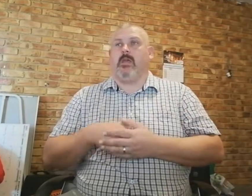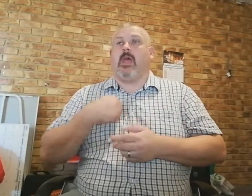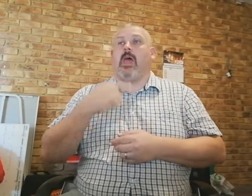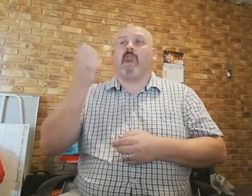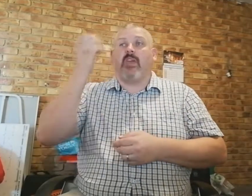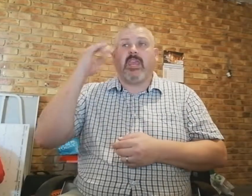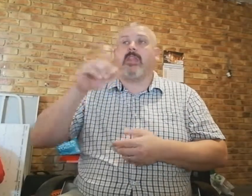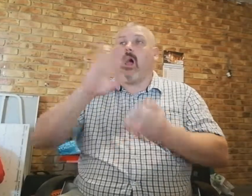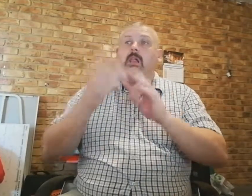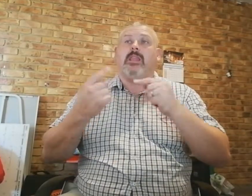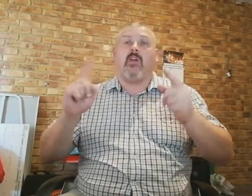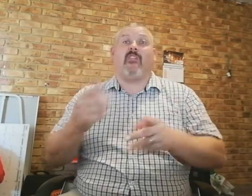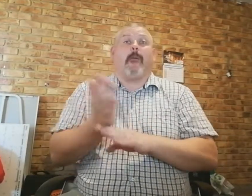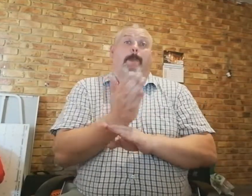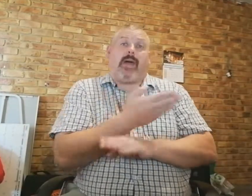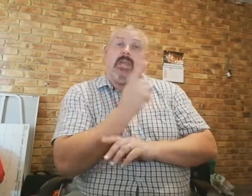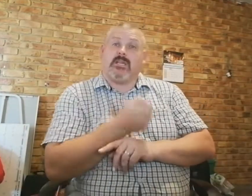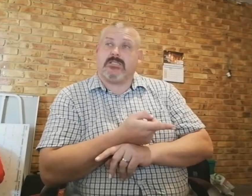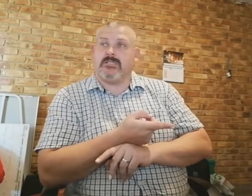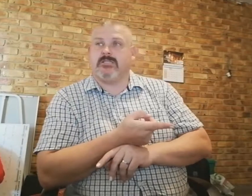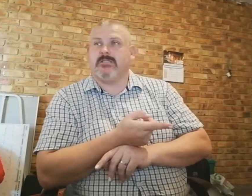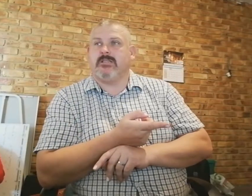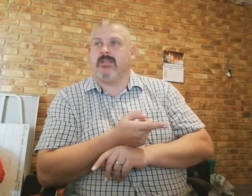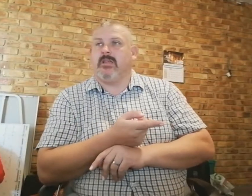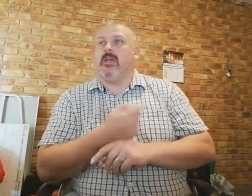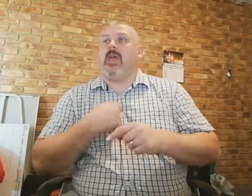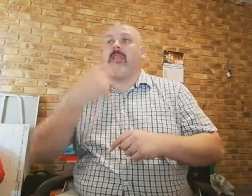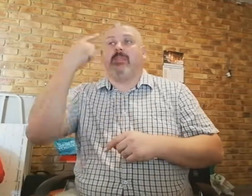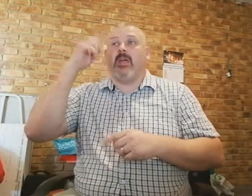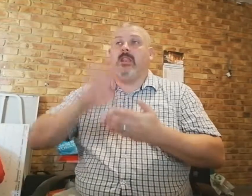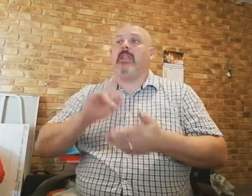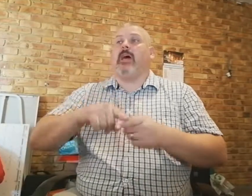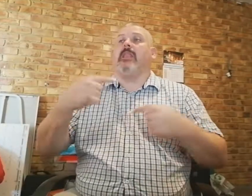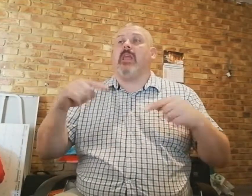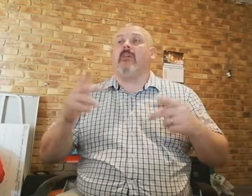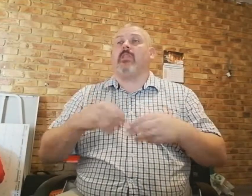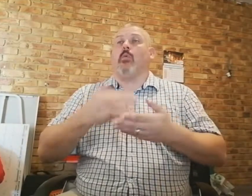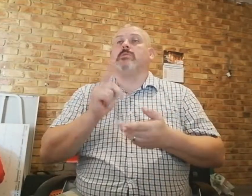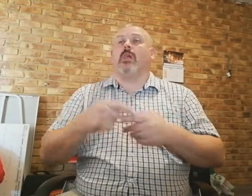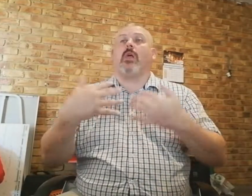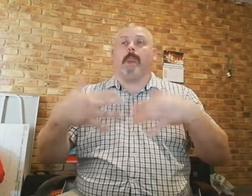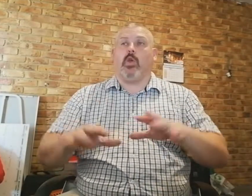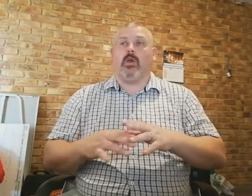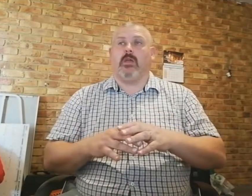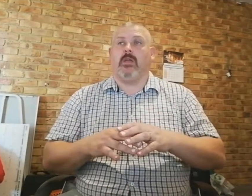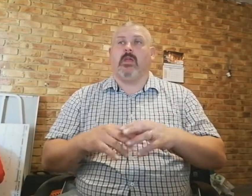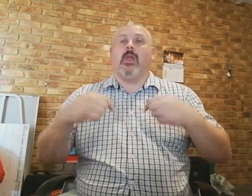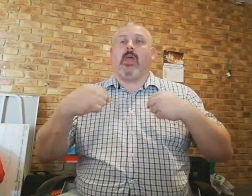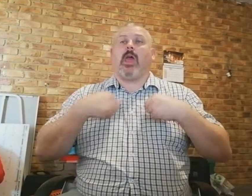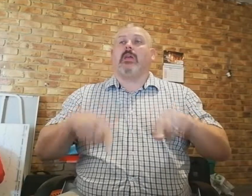Ek vergeet al die ding wat terby is. Ek dink net aan die ding wat nog sal gebeur. Ek